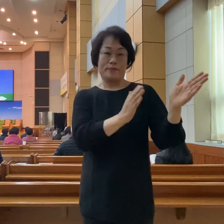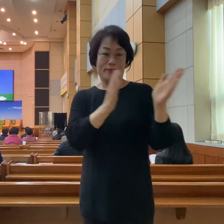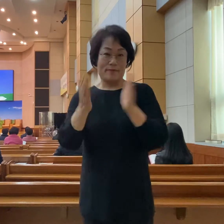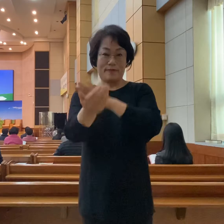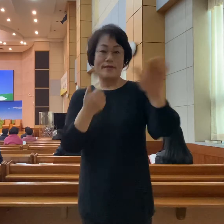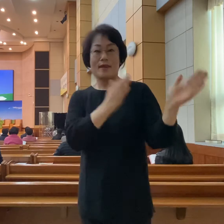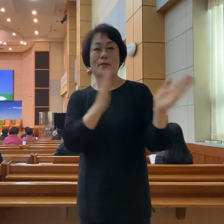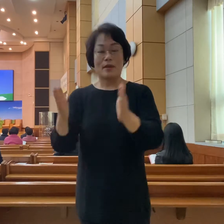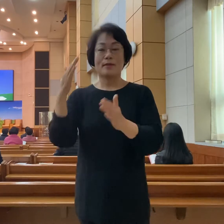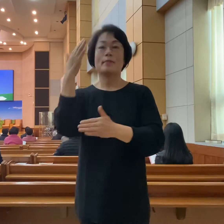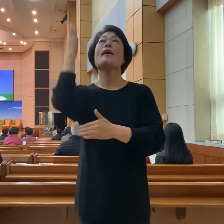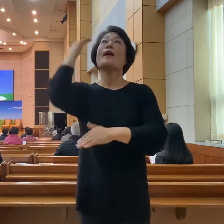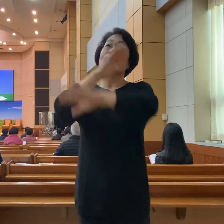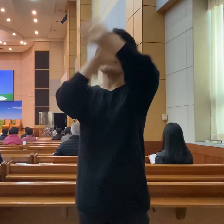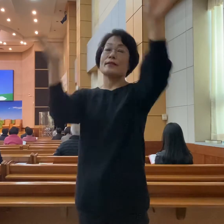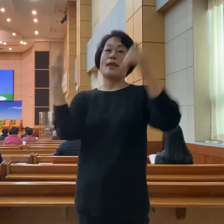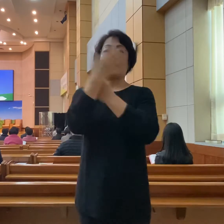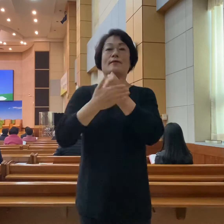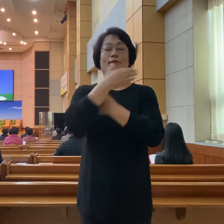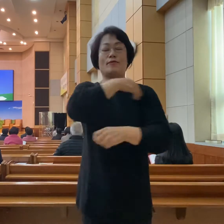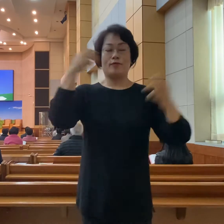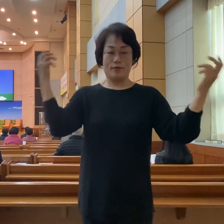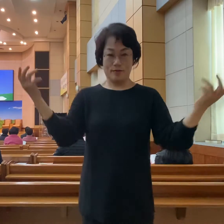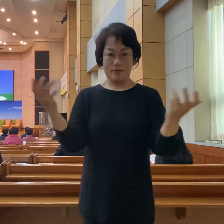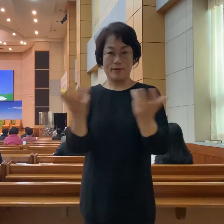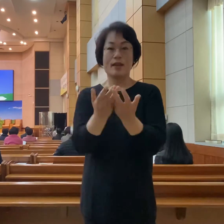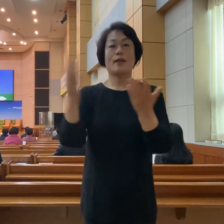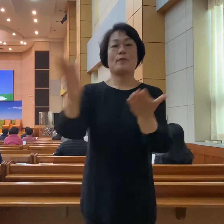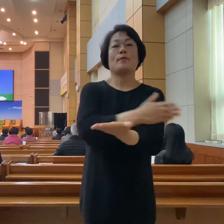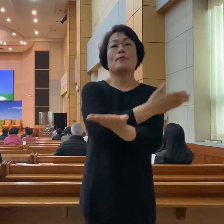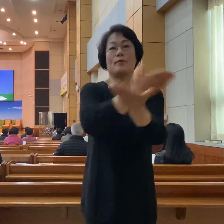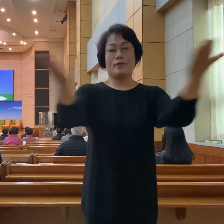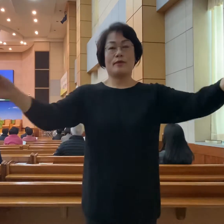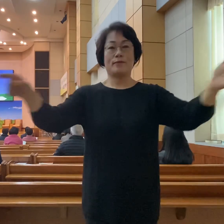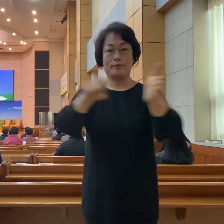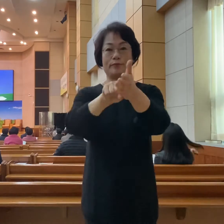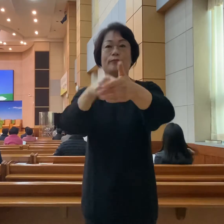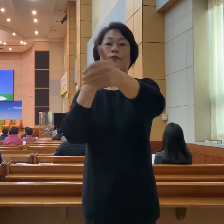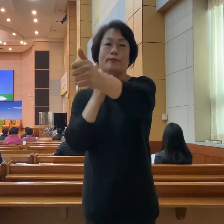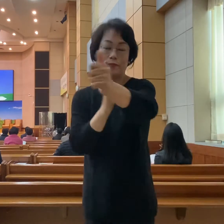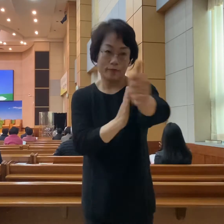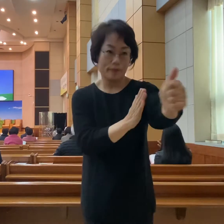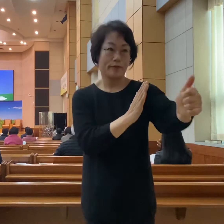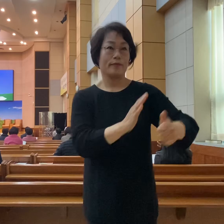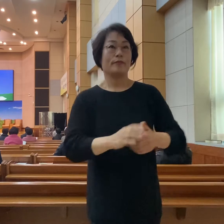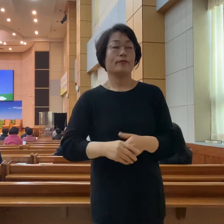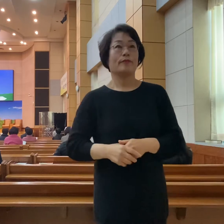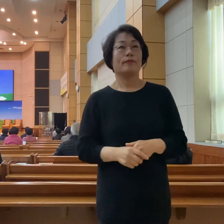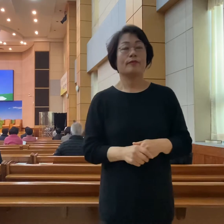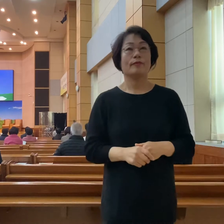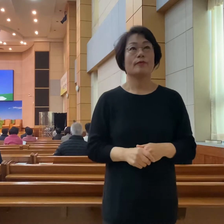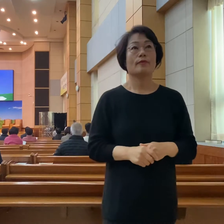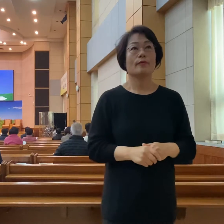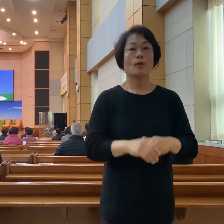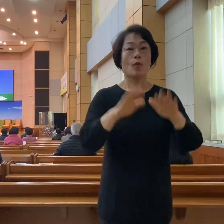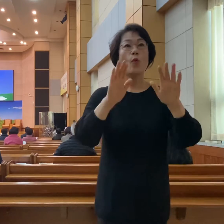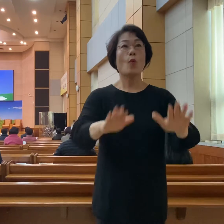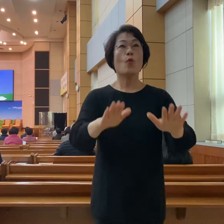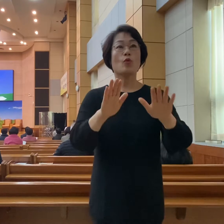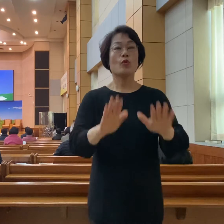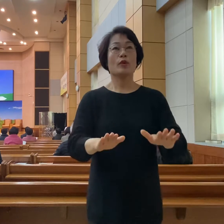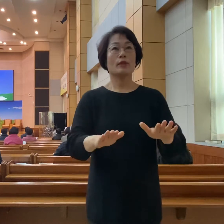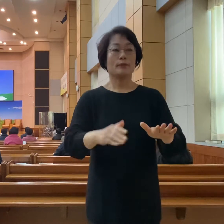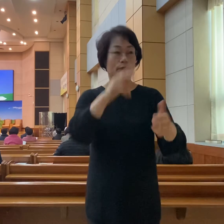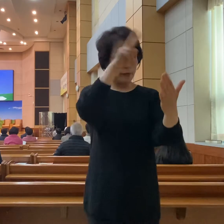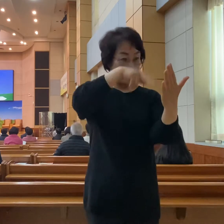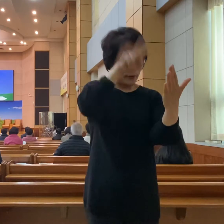하늘의 은혜로 충만하게 베풀어 주심을 믿으시기를 바랍니다. 오늘